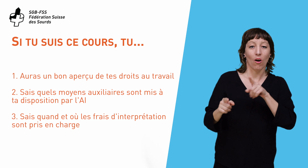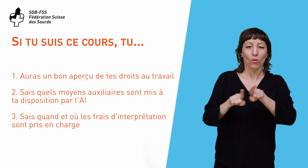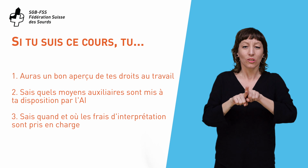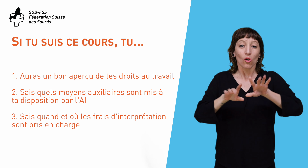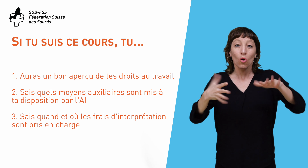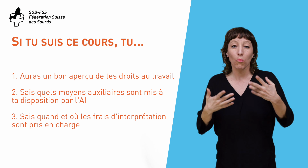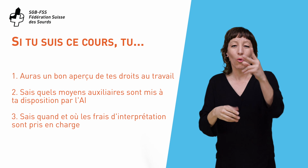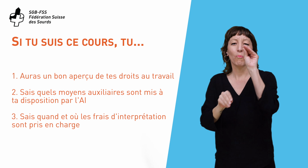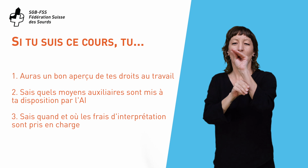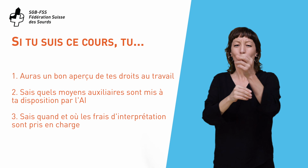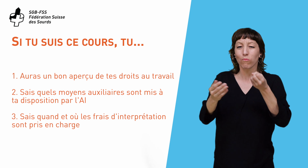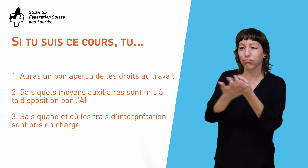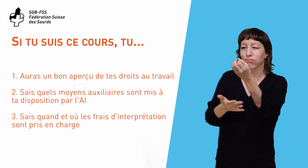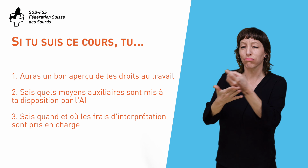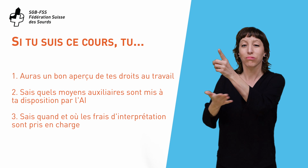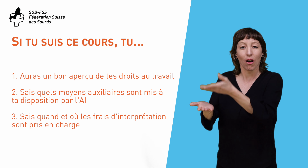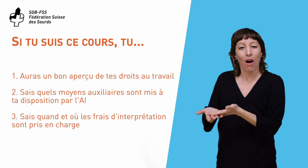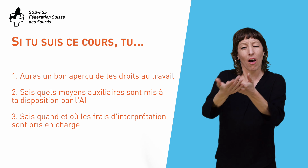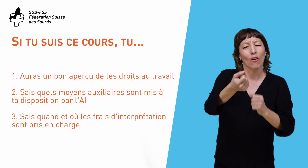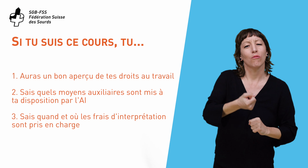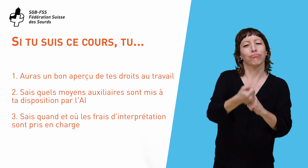informer ton employeur pour qu'il te soutienne au mieux.